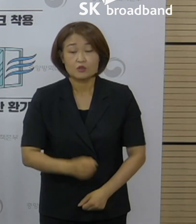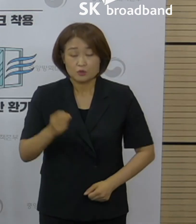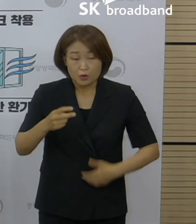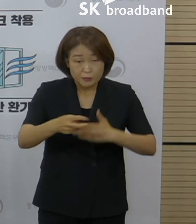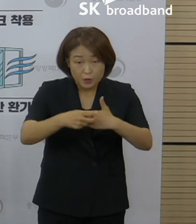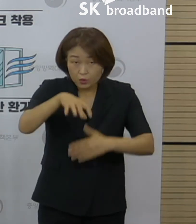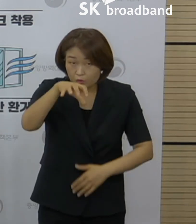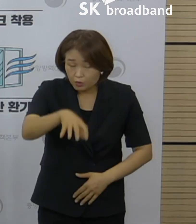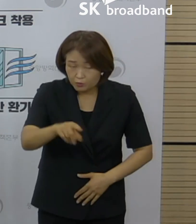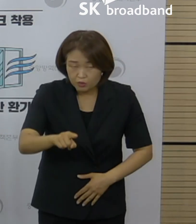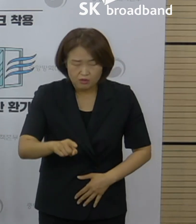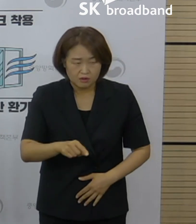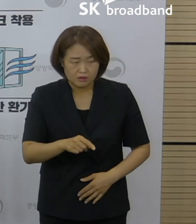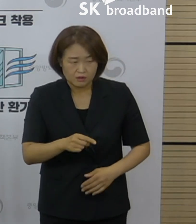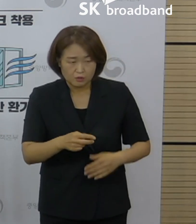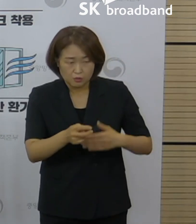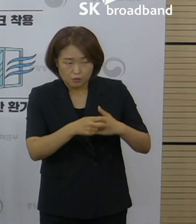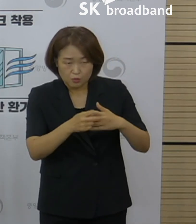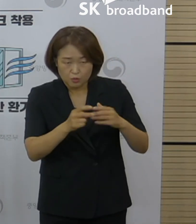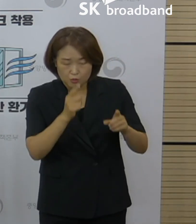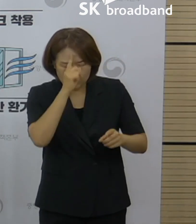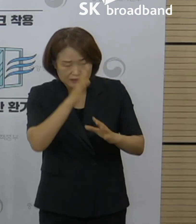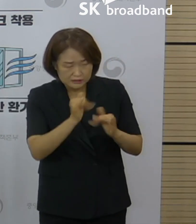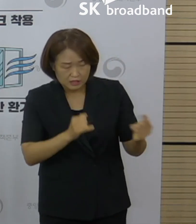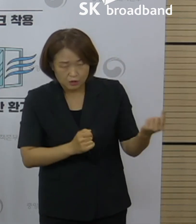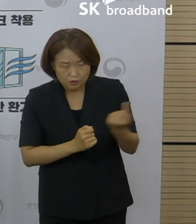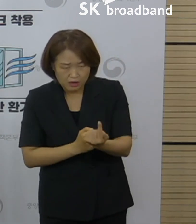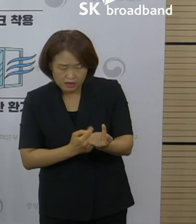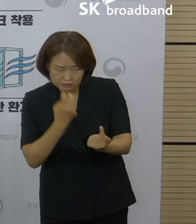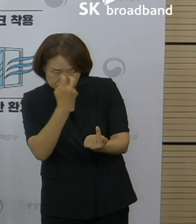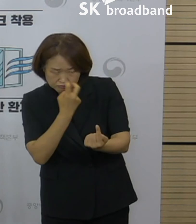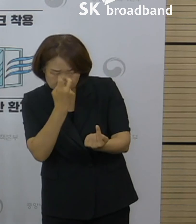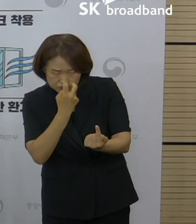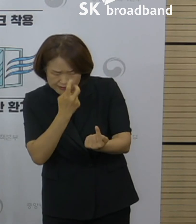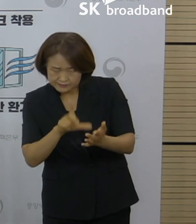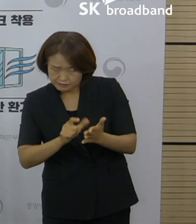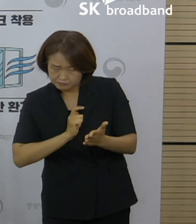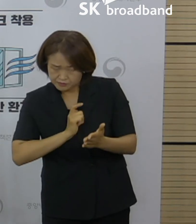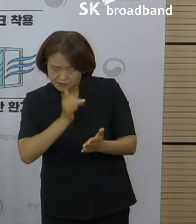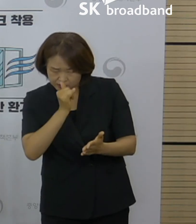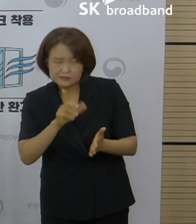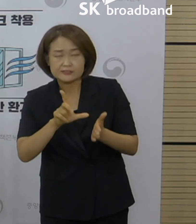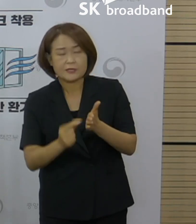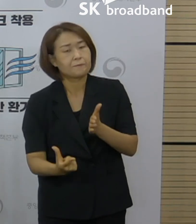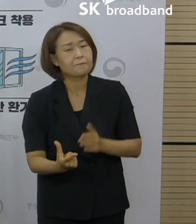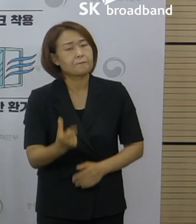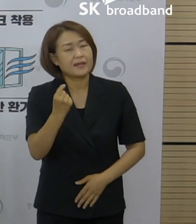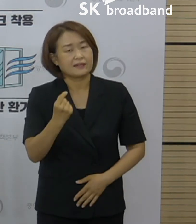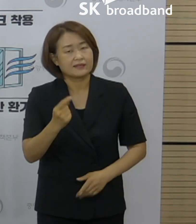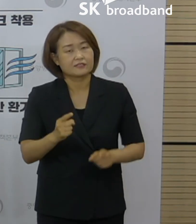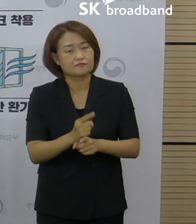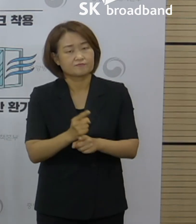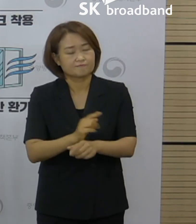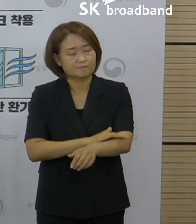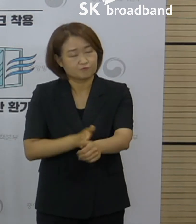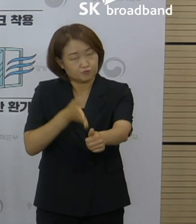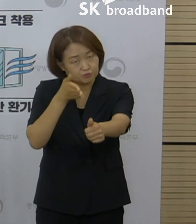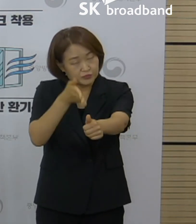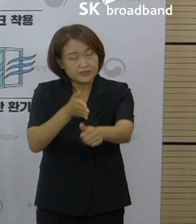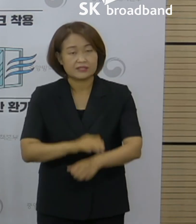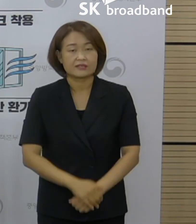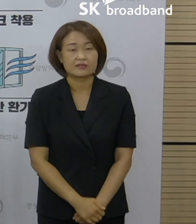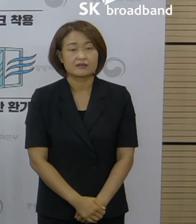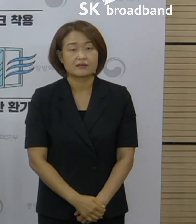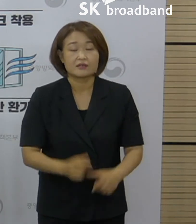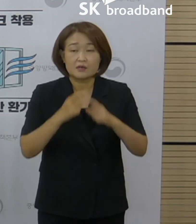의료기관에서도 반드시 이상 반응 신고를 신속하게 해주실 것도 부탁을 드립니다. 거듭